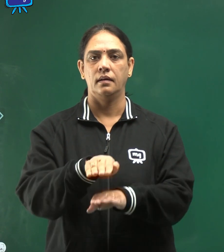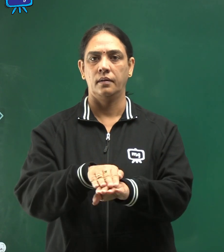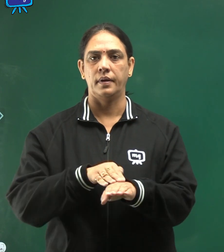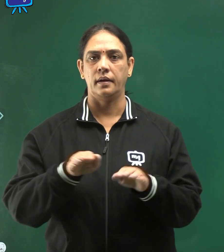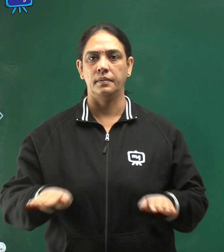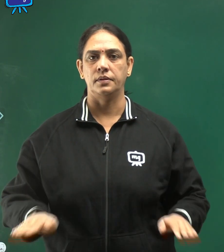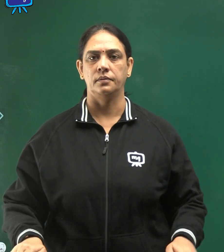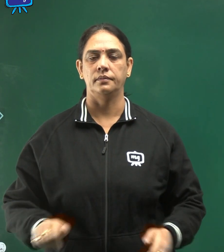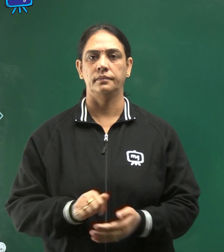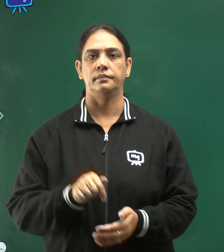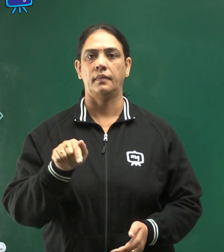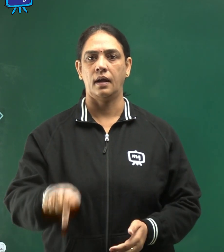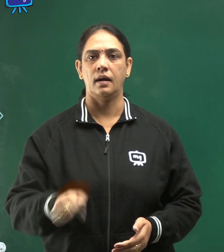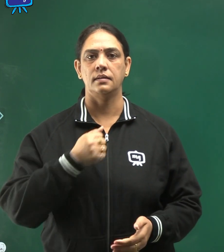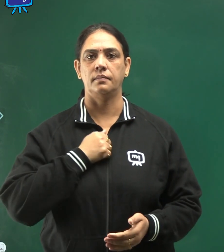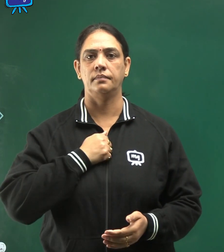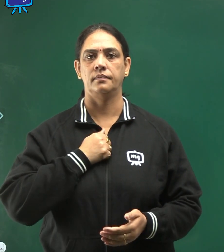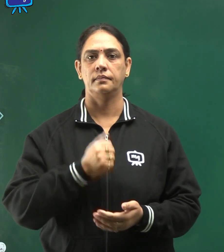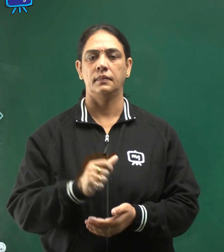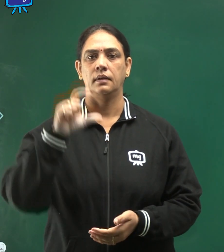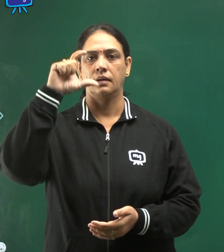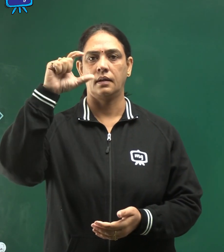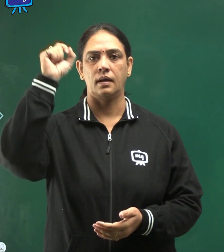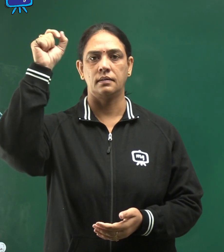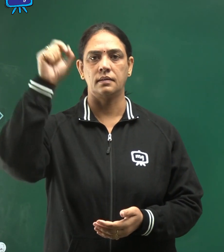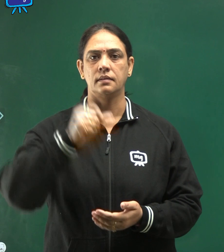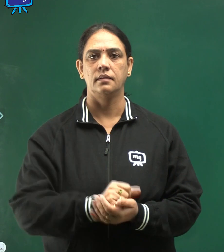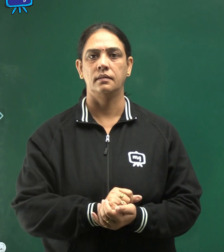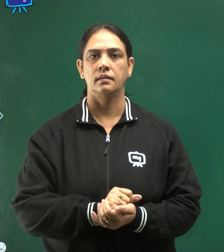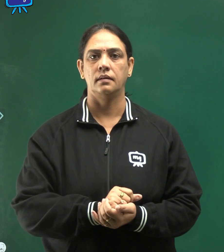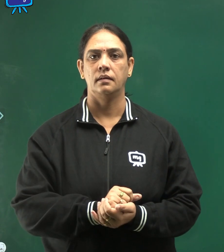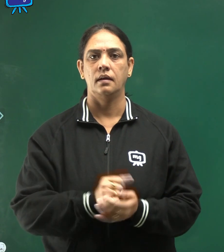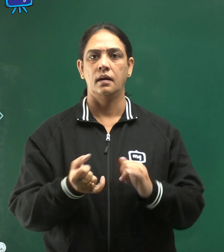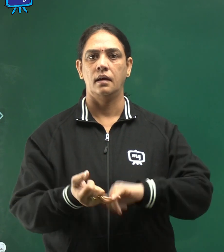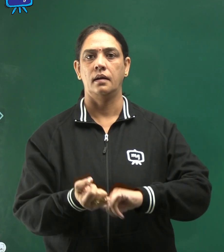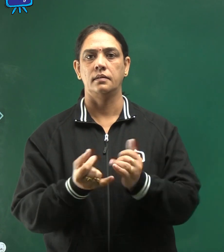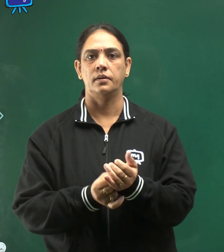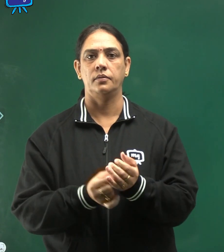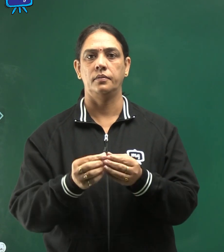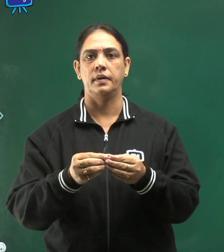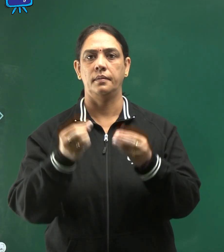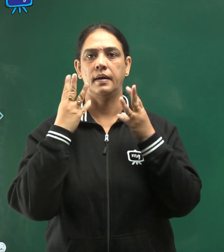प्यारे बच्चों, आज हम क्लास 10 विषय गणित